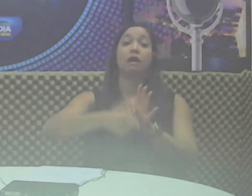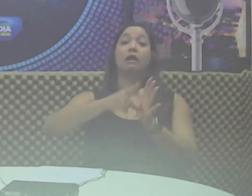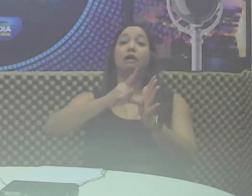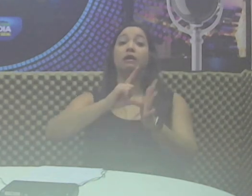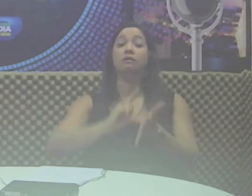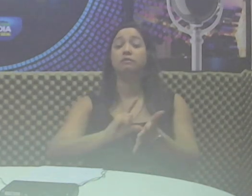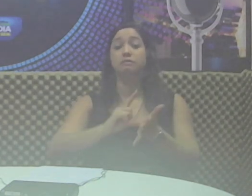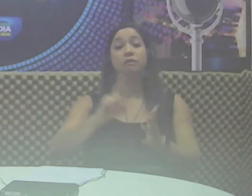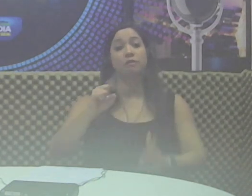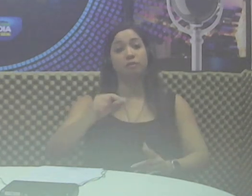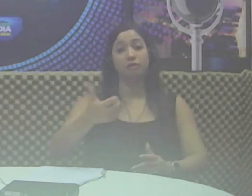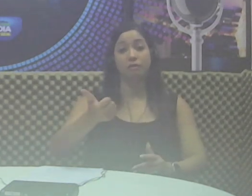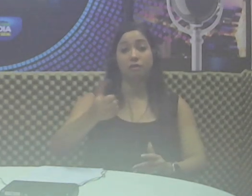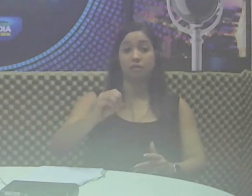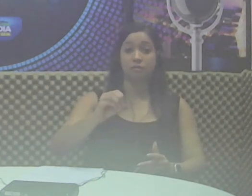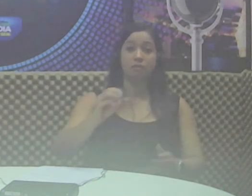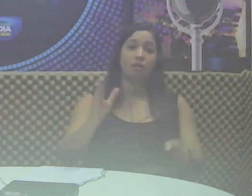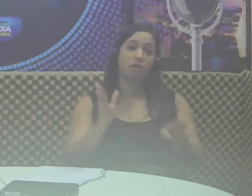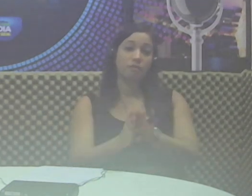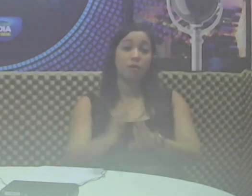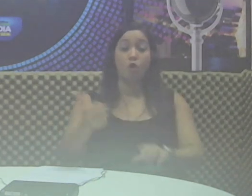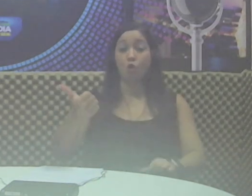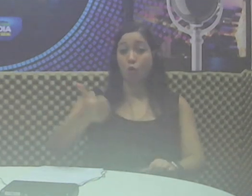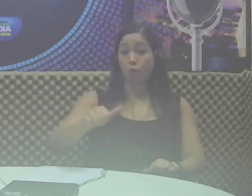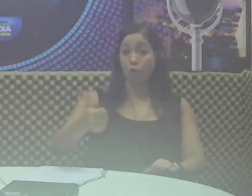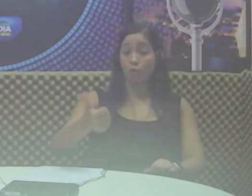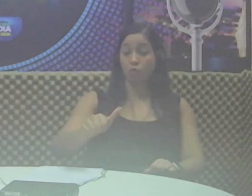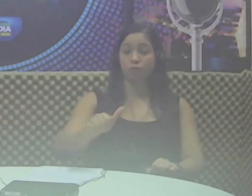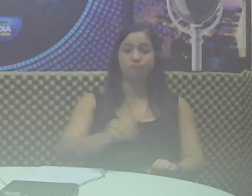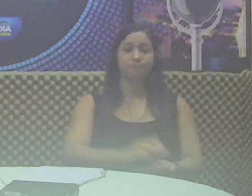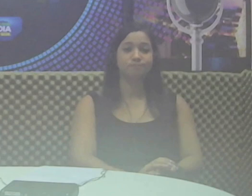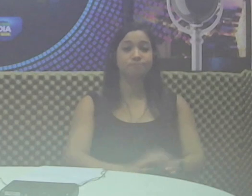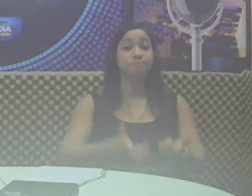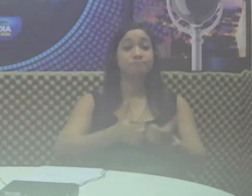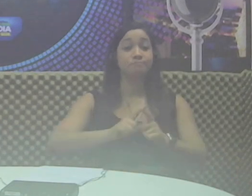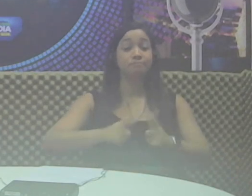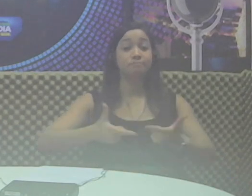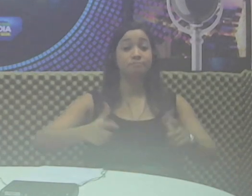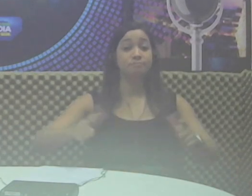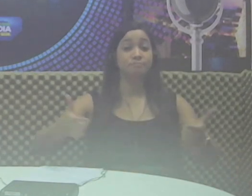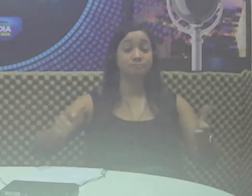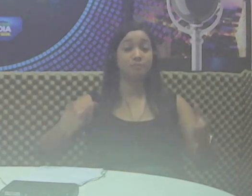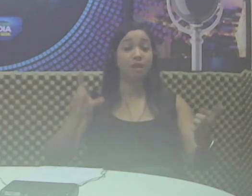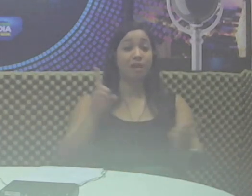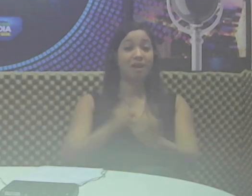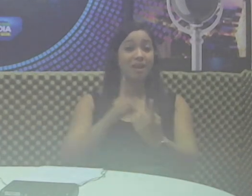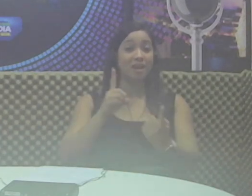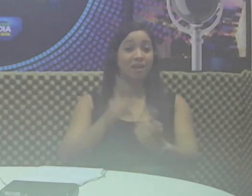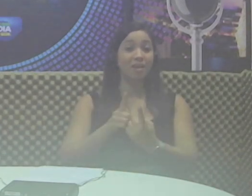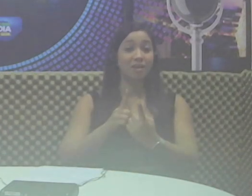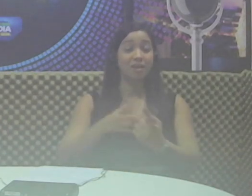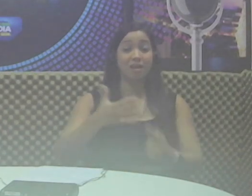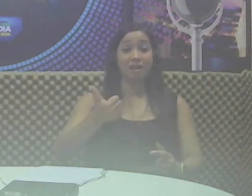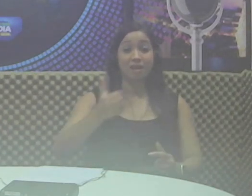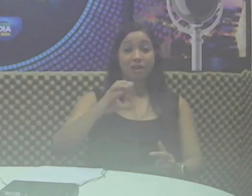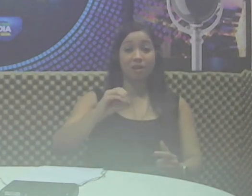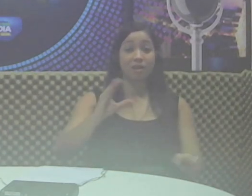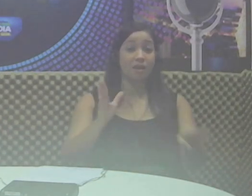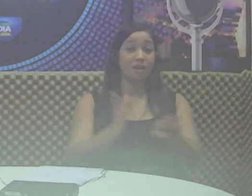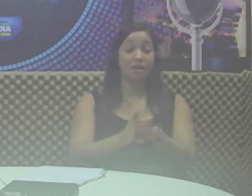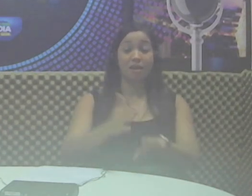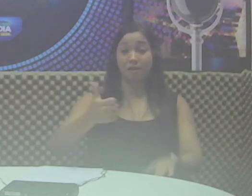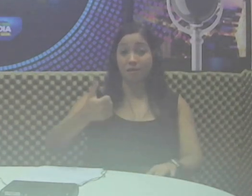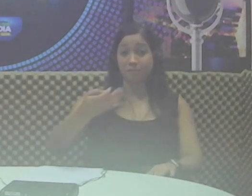que era de 10 a 11 anos. A ampliação, que passa a atender o público de 10 a 14